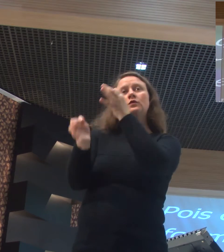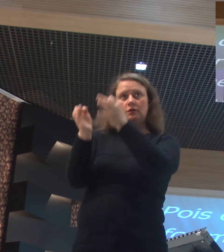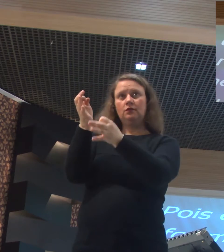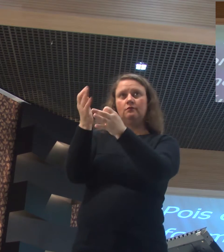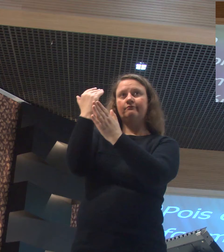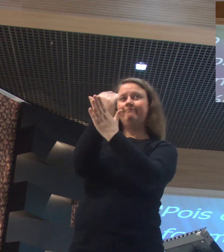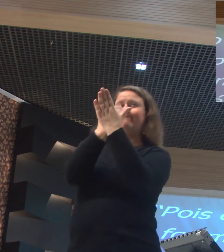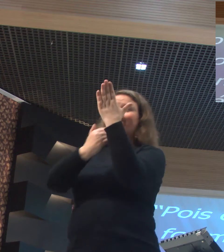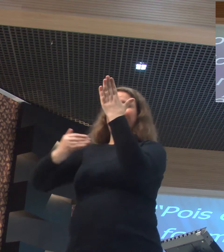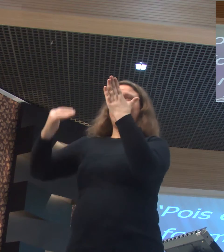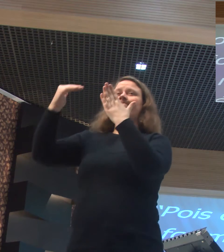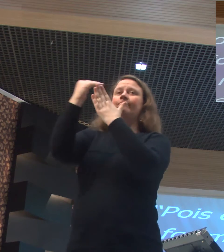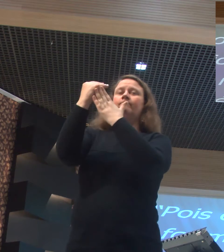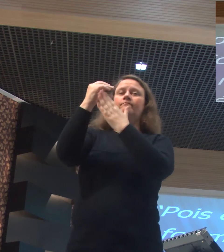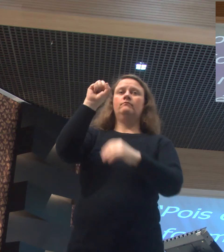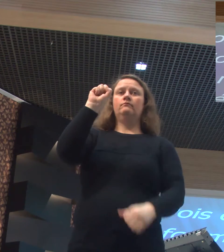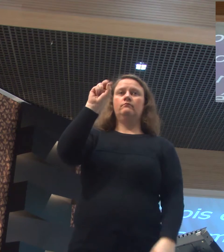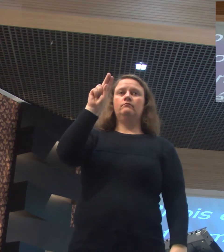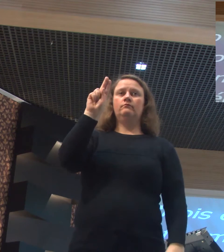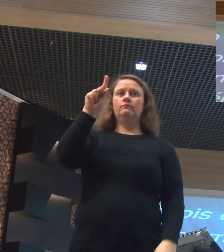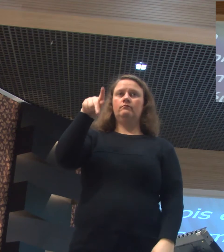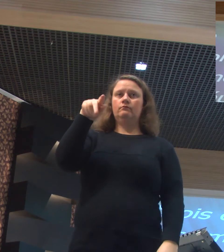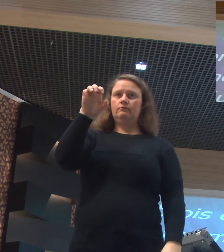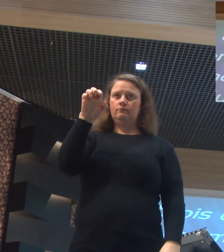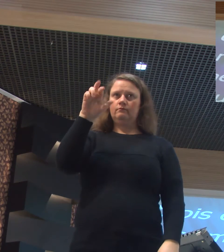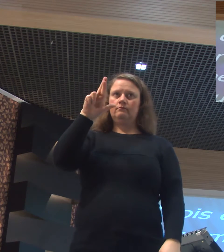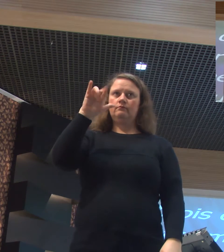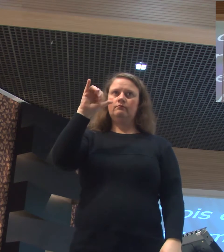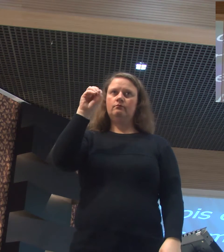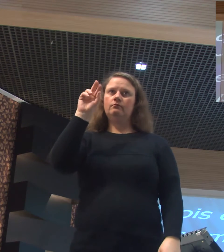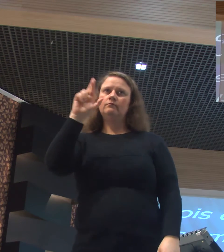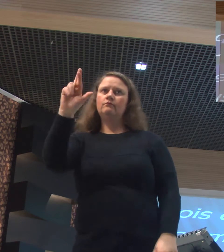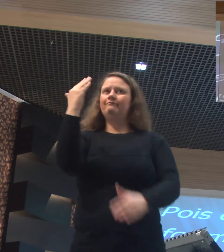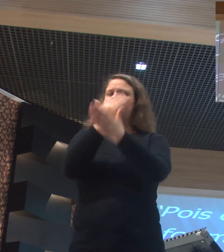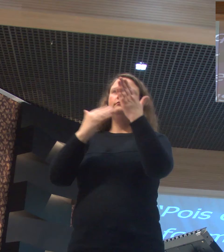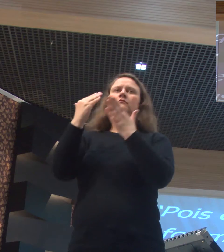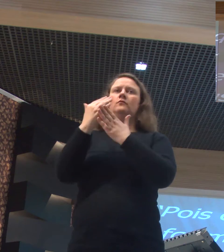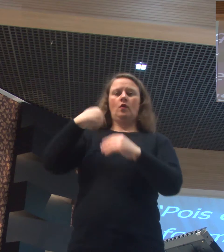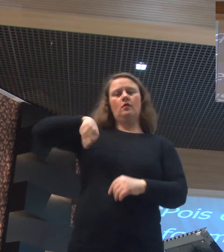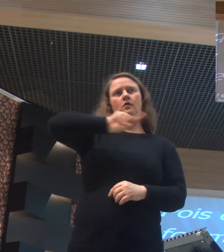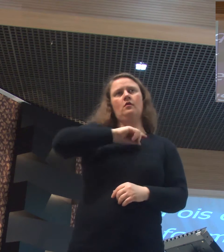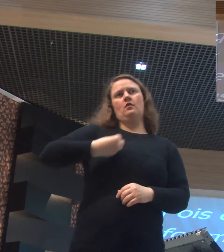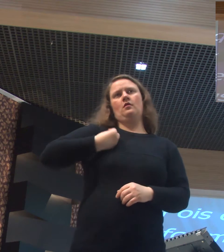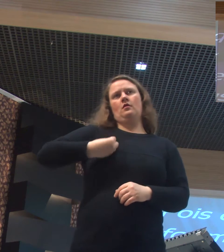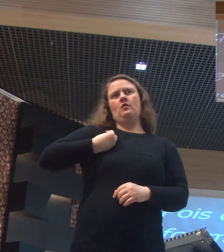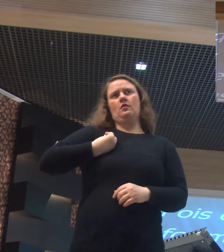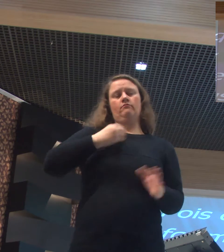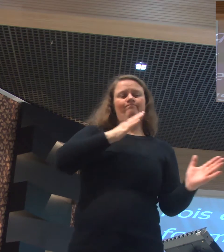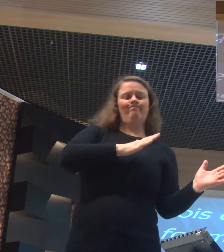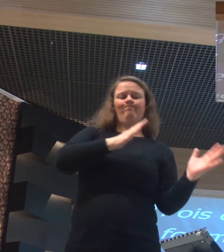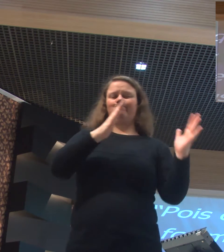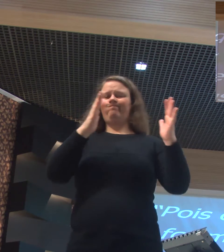Justiça muito superior. Nós vivemos em um momento no nosso